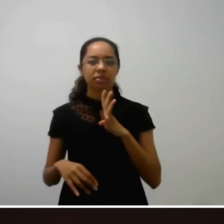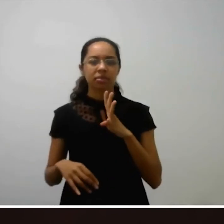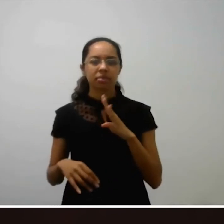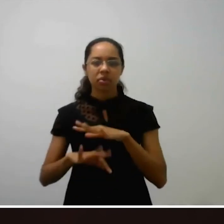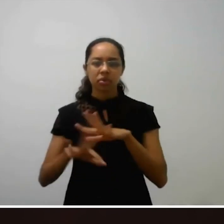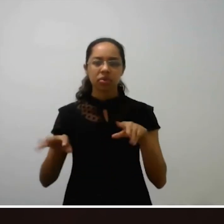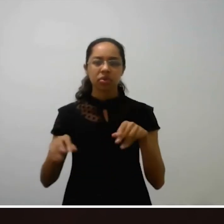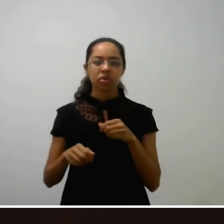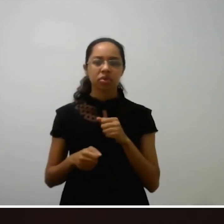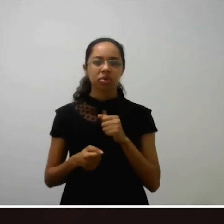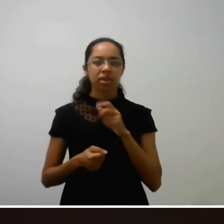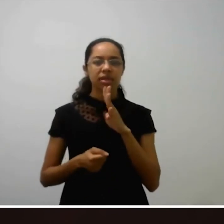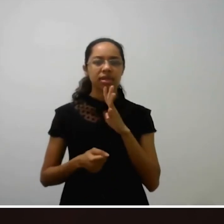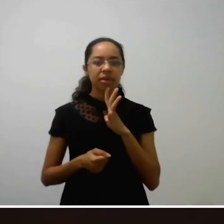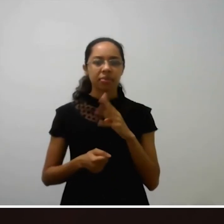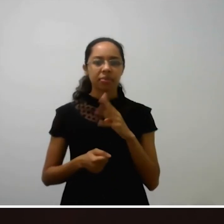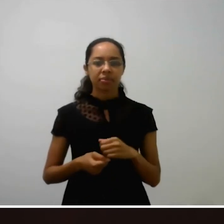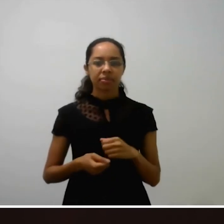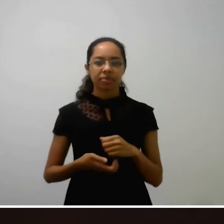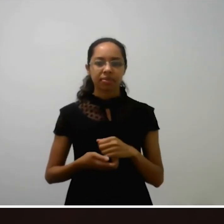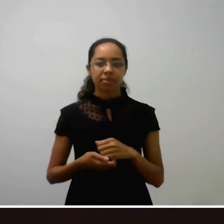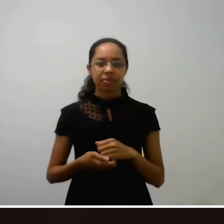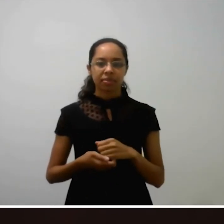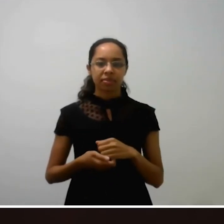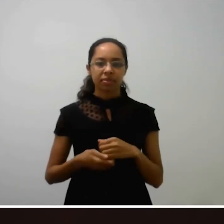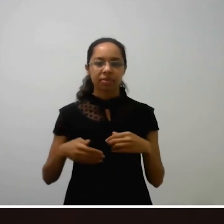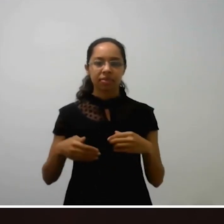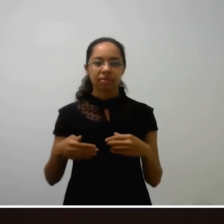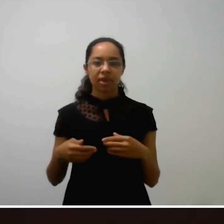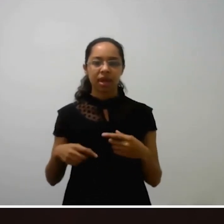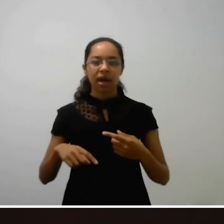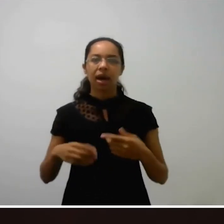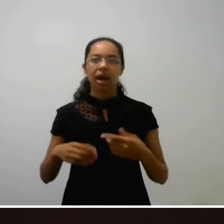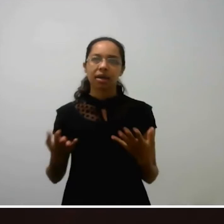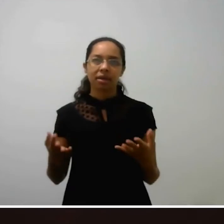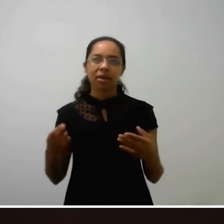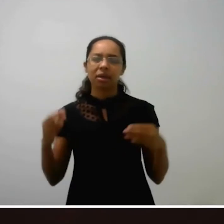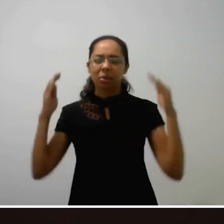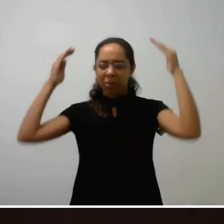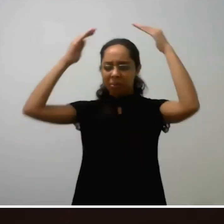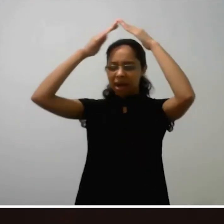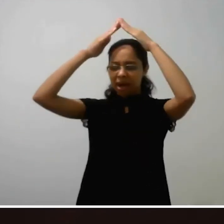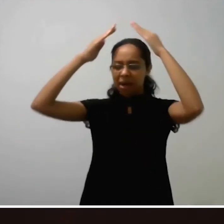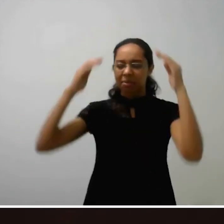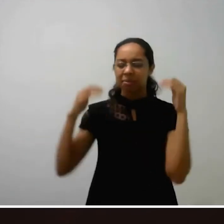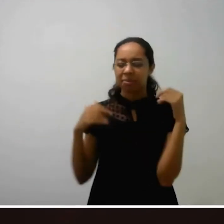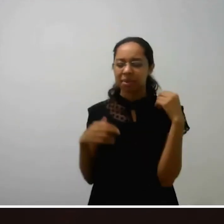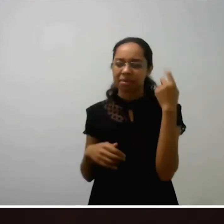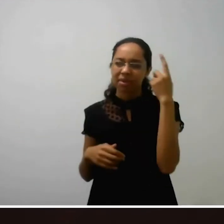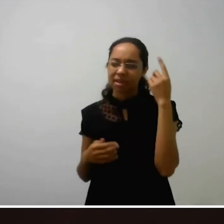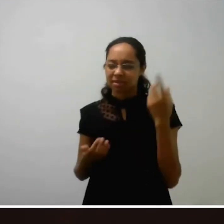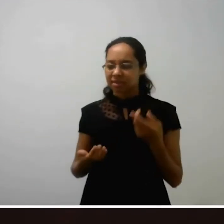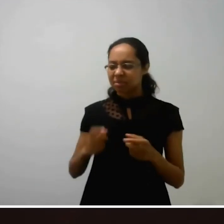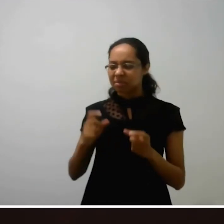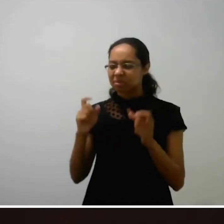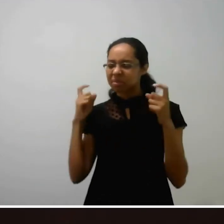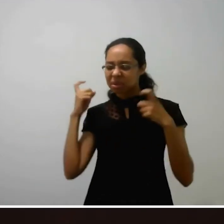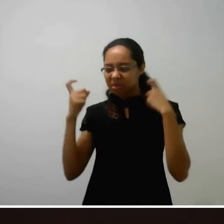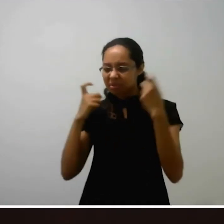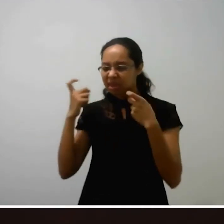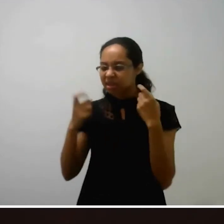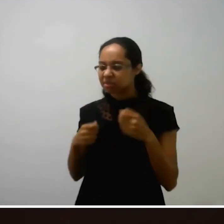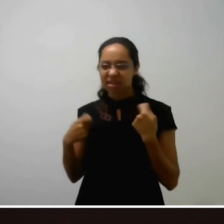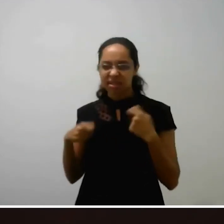muitas coisas para se preocupar. Vai se preocupar com essa coisinha aí, né? Buscava desestabilizar o poder alemão